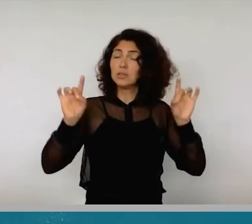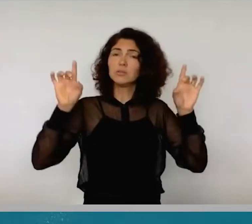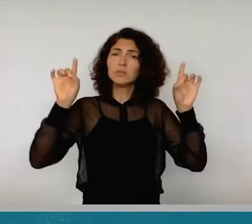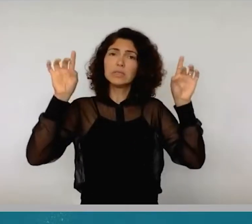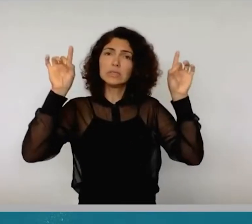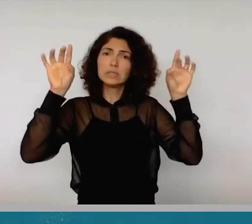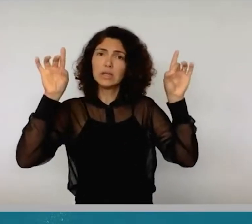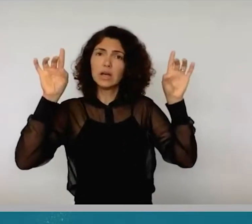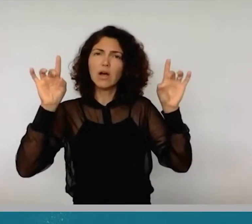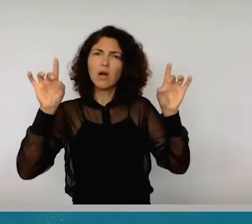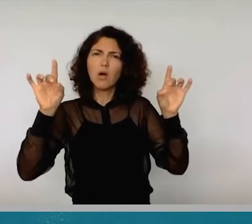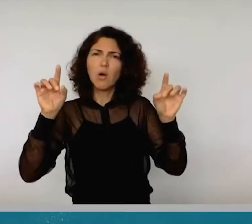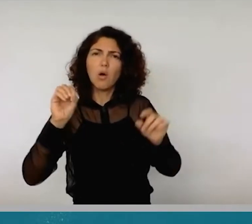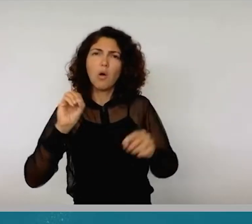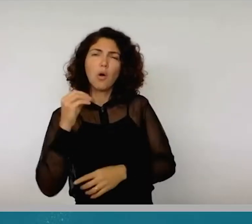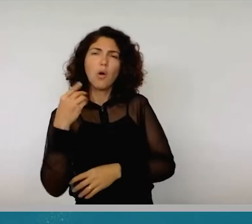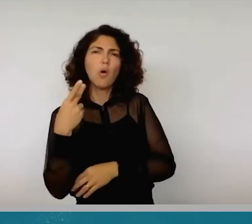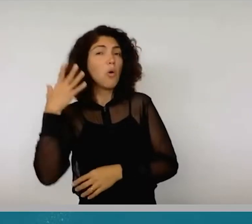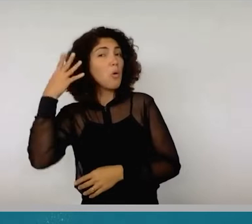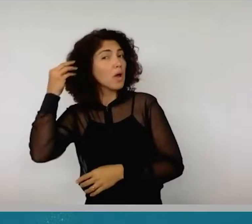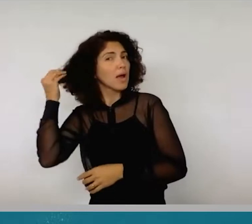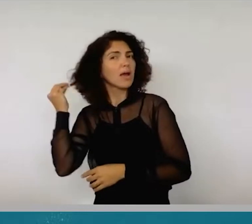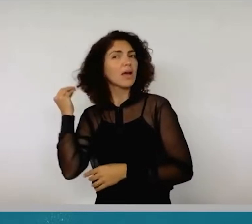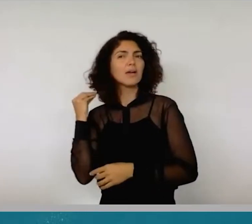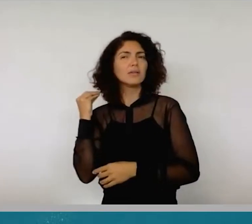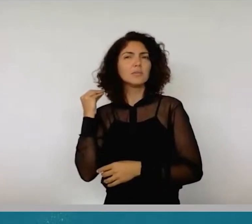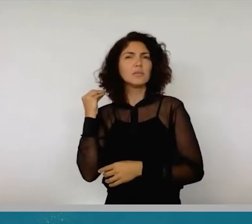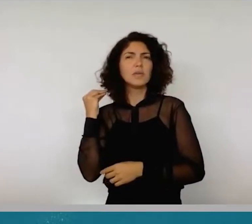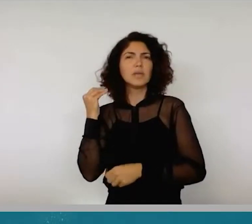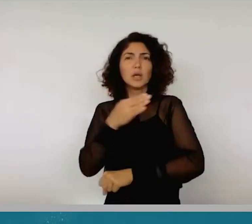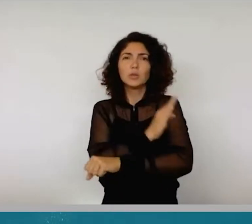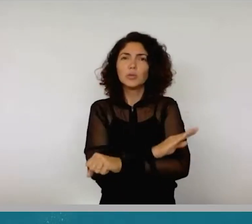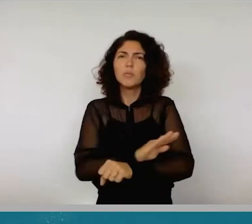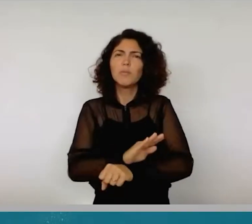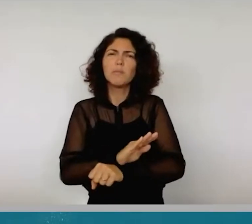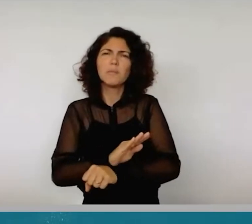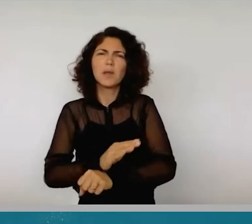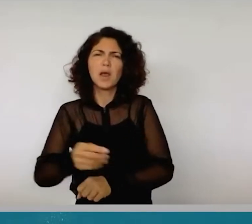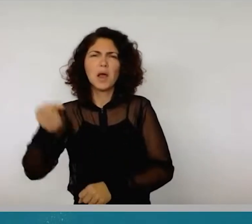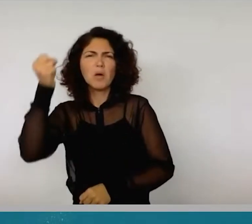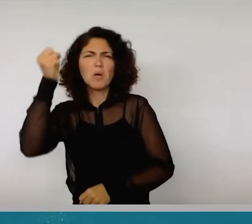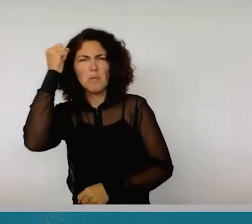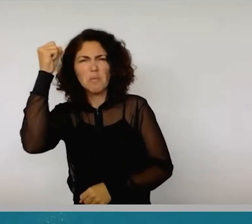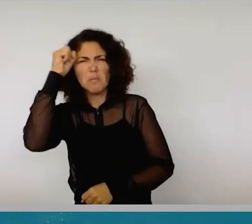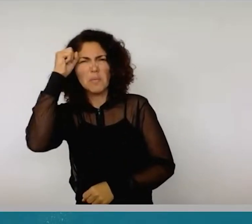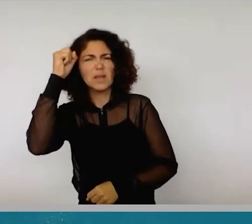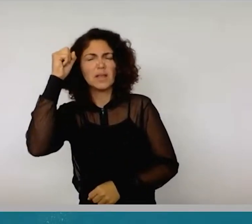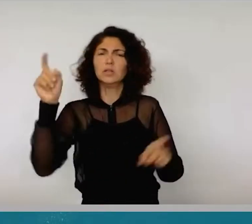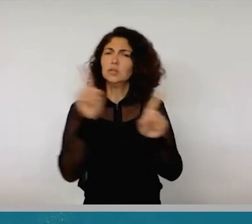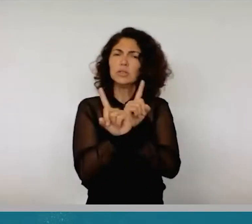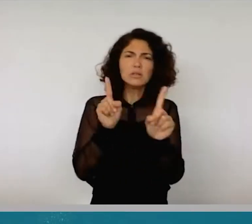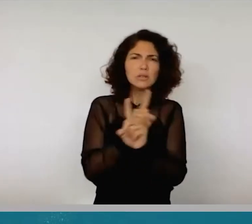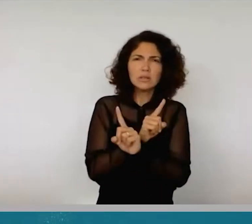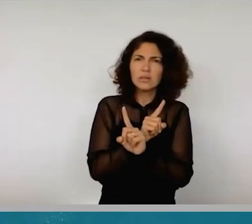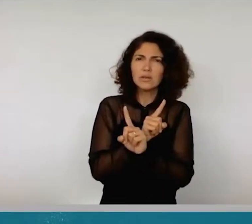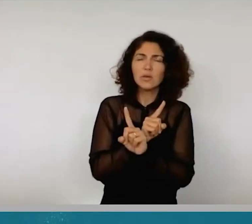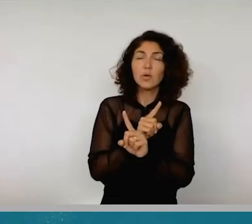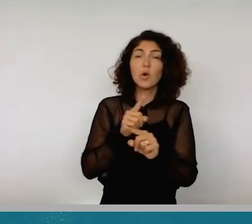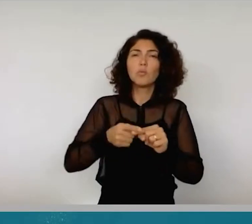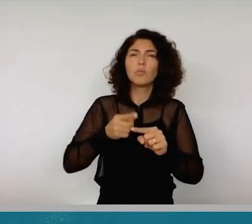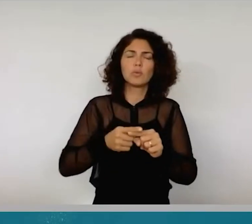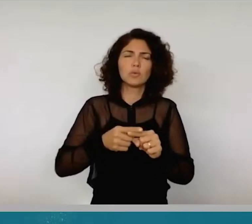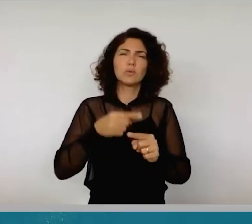preto. Seja, porém, a tua palavra, sim, sim, não, não. O que